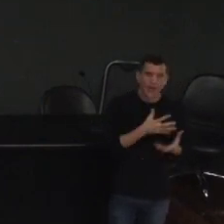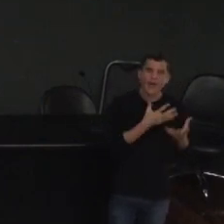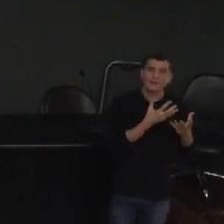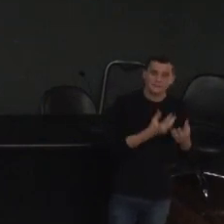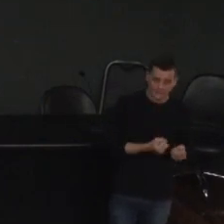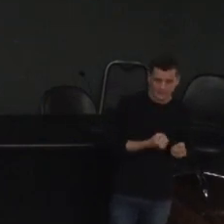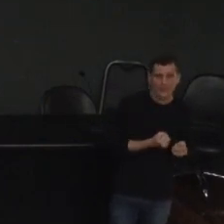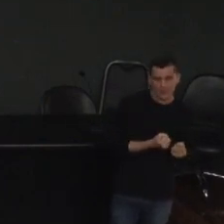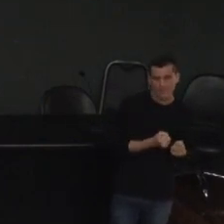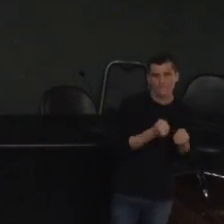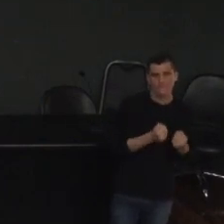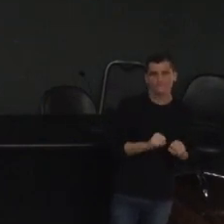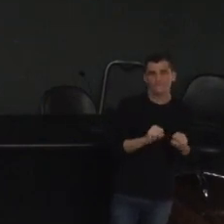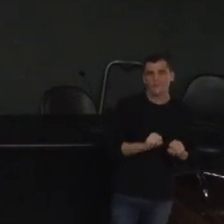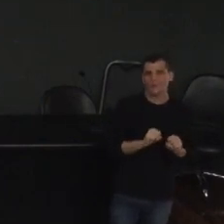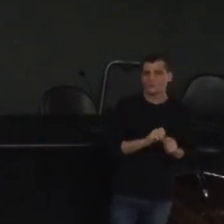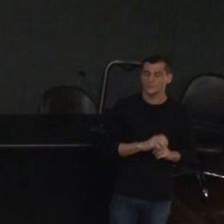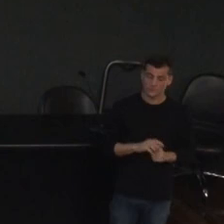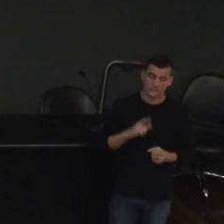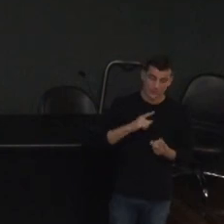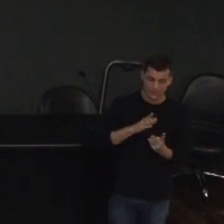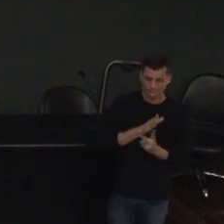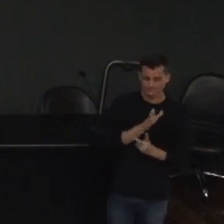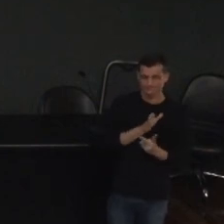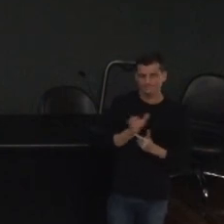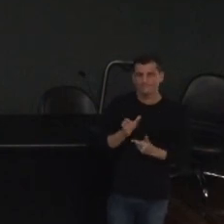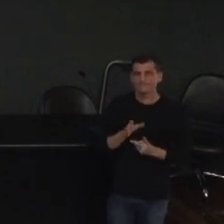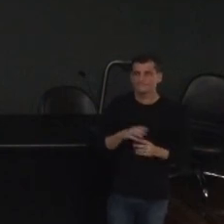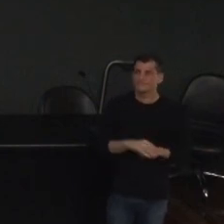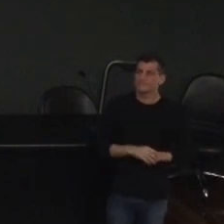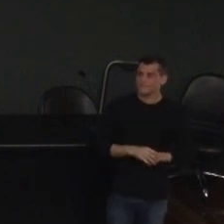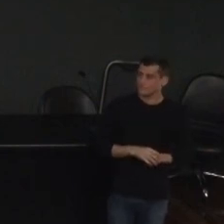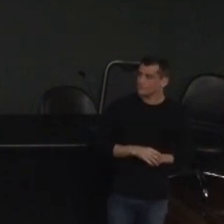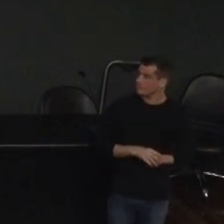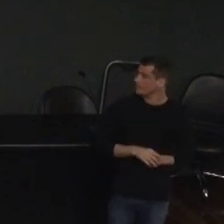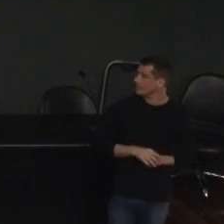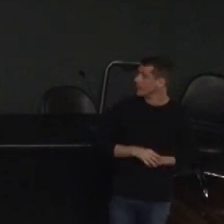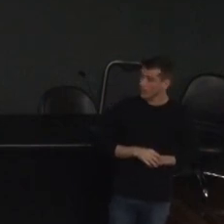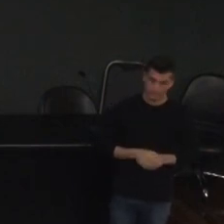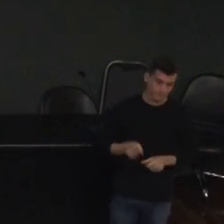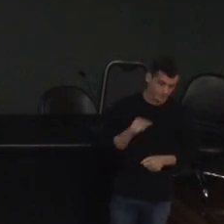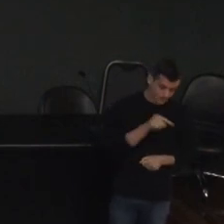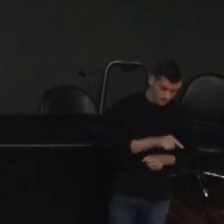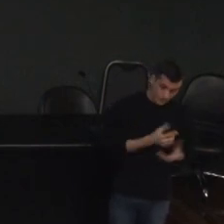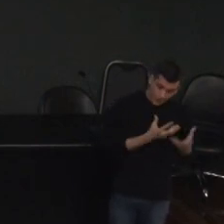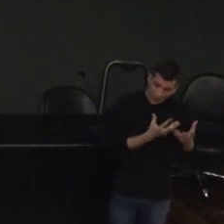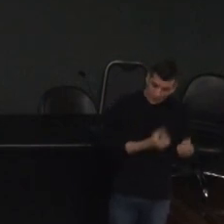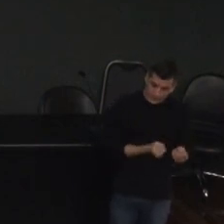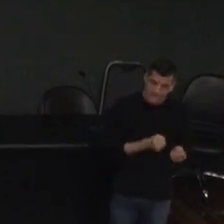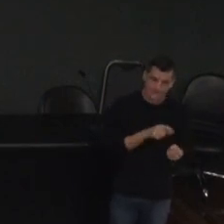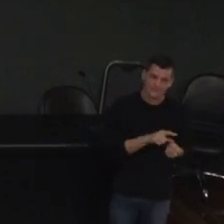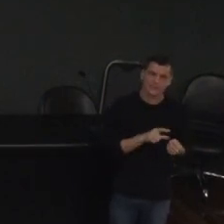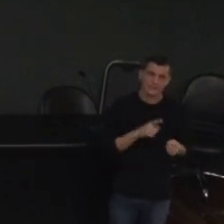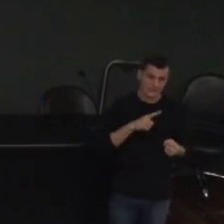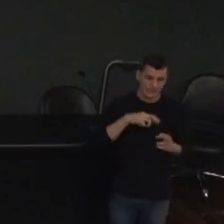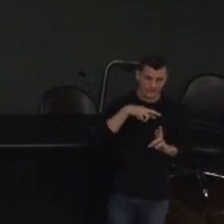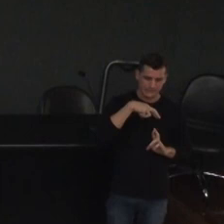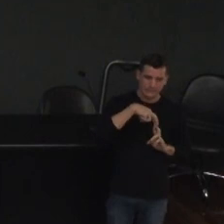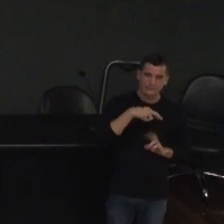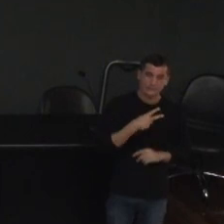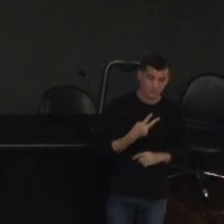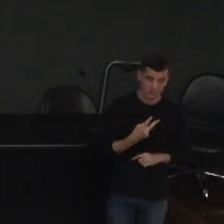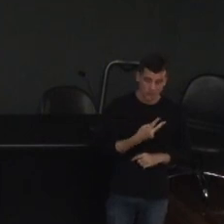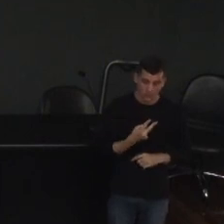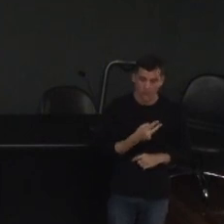você pode utilizar para divulgação e o consentimento referido nesse inciso segundo não será